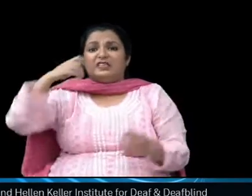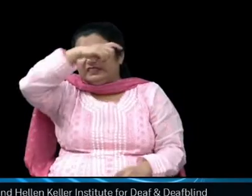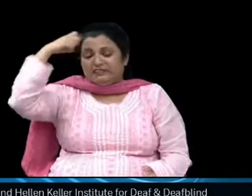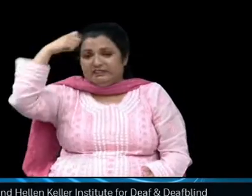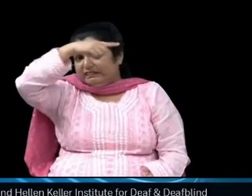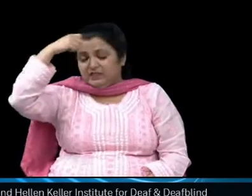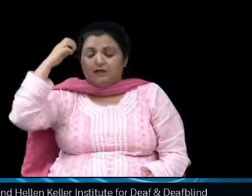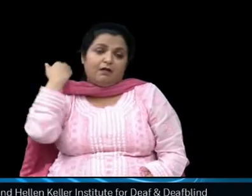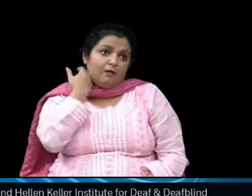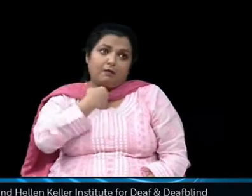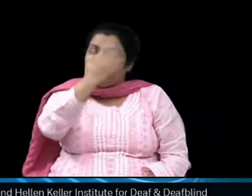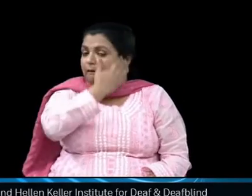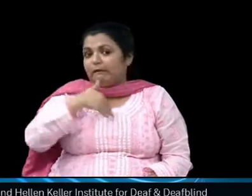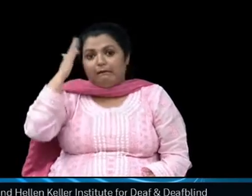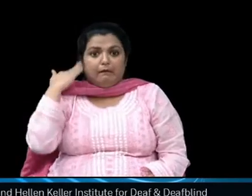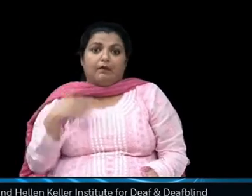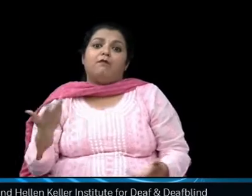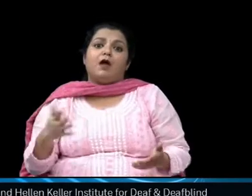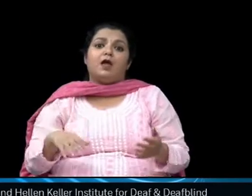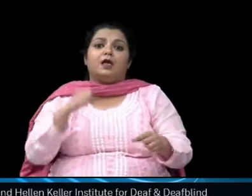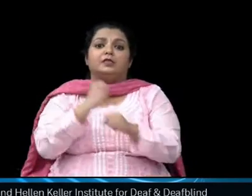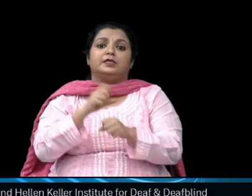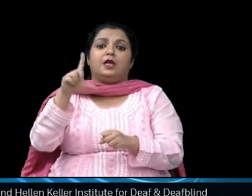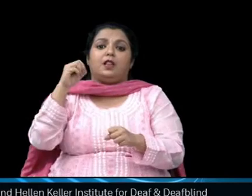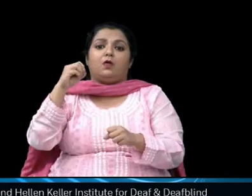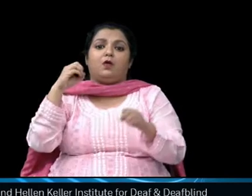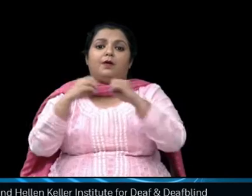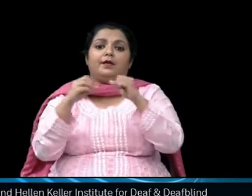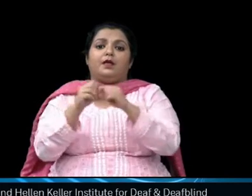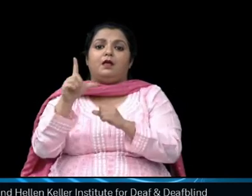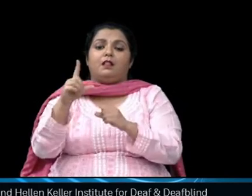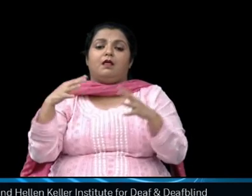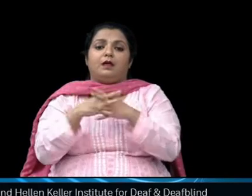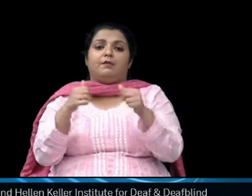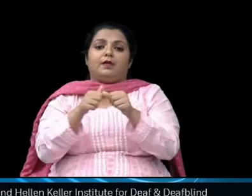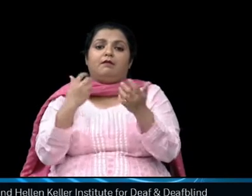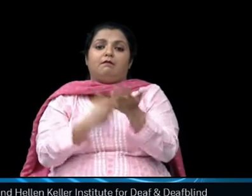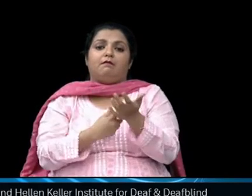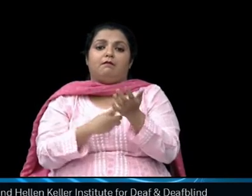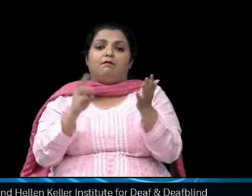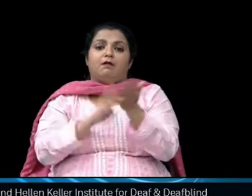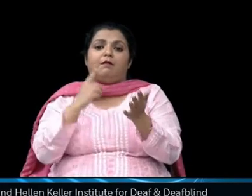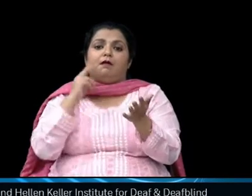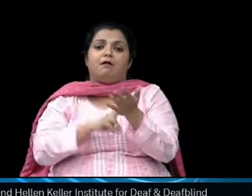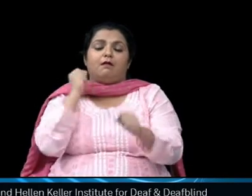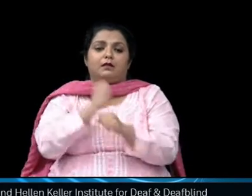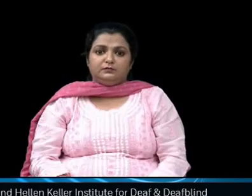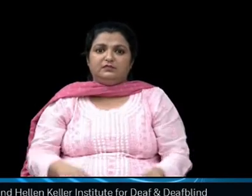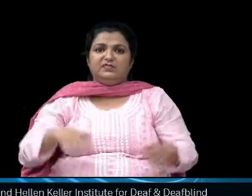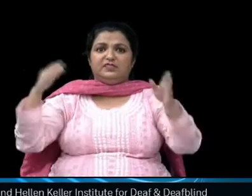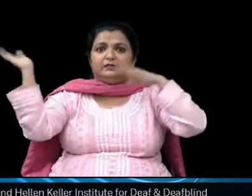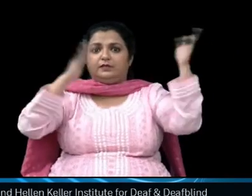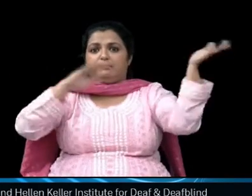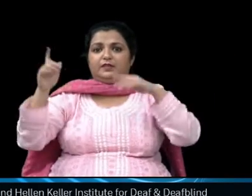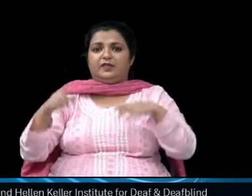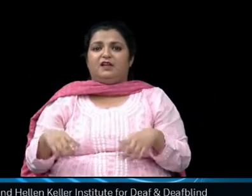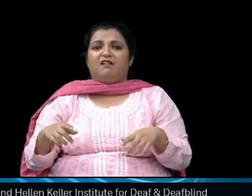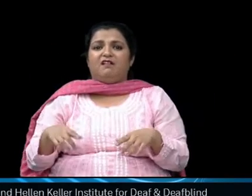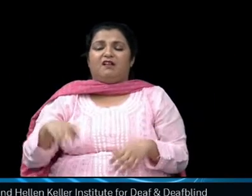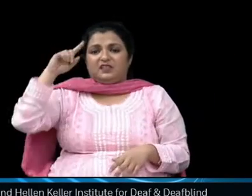जात्तिक तपमानाद वाड हवामाना निरुत्तु बदल याची दाक्तावत तिवरता कमी करने सथी रुख्षय गारवड़ी ची माह महीं राज्या